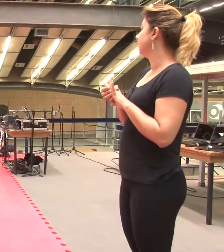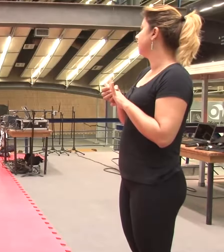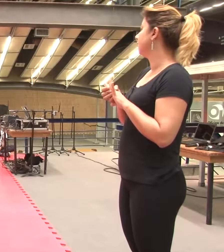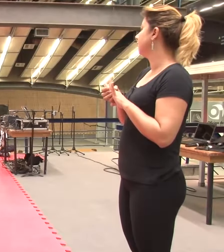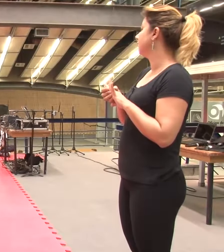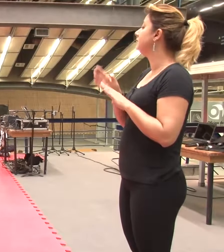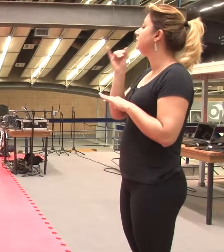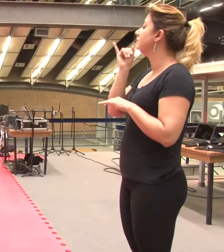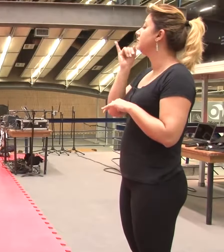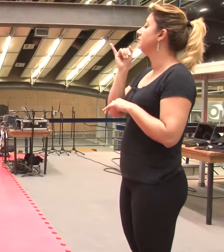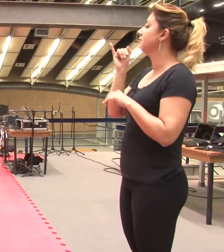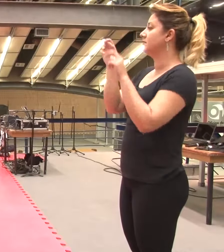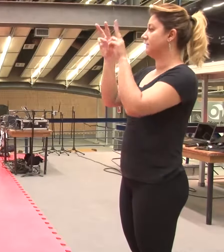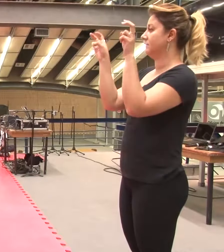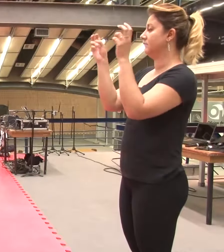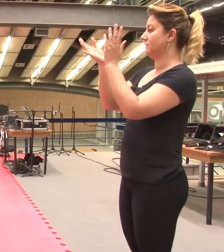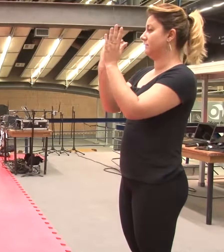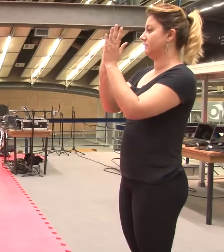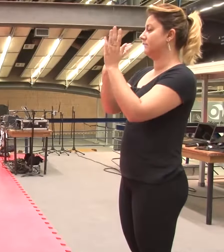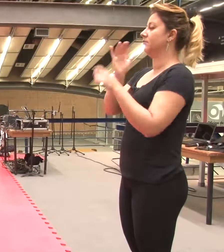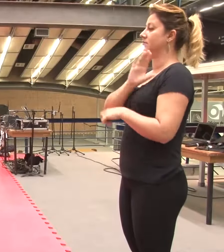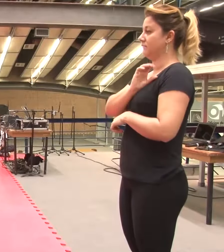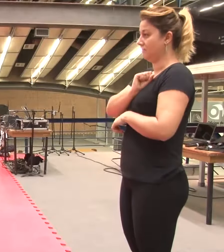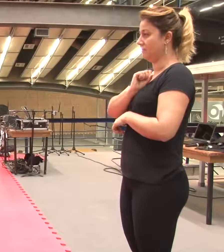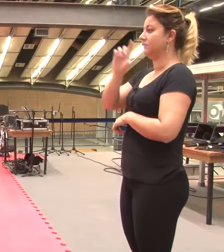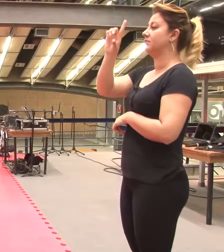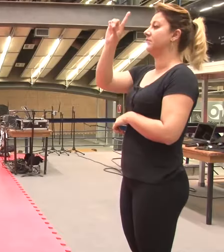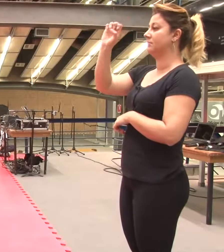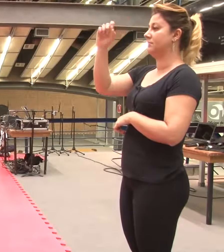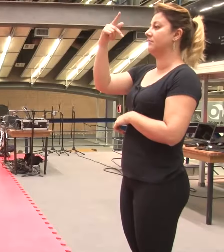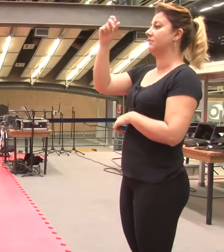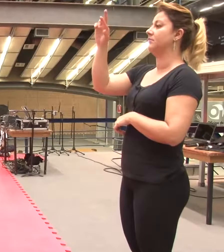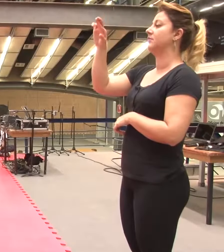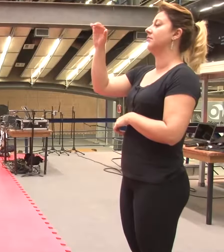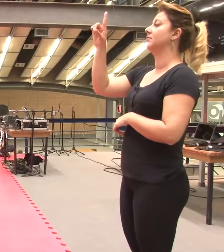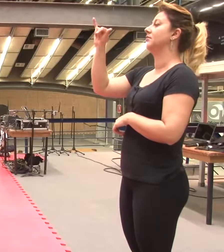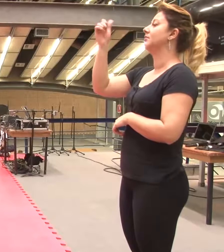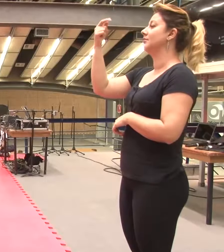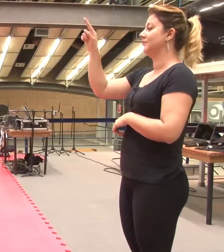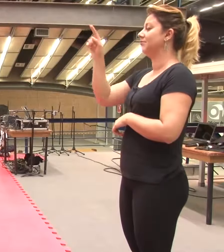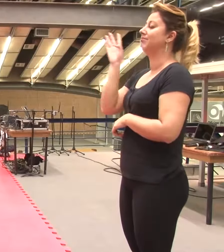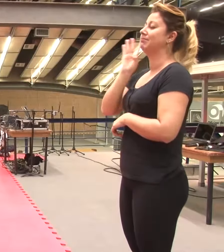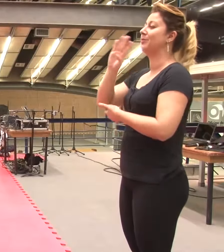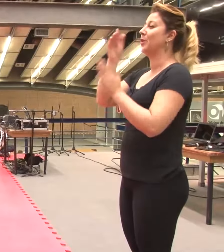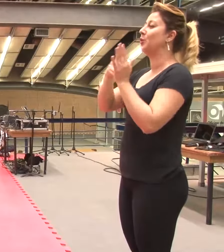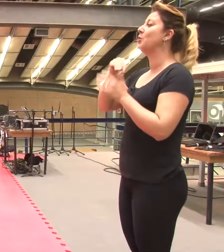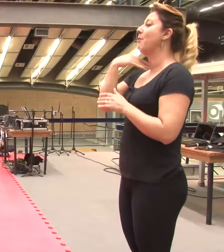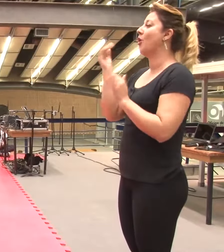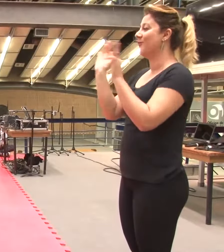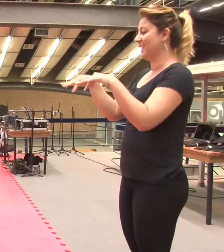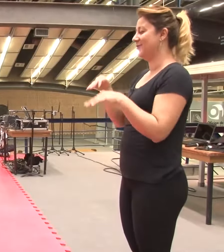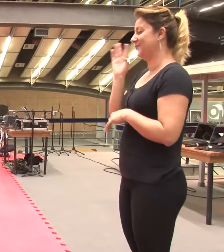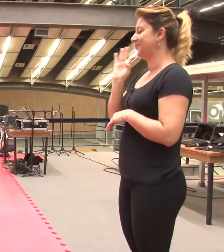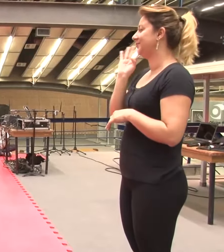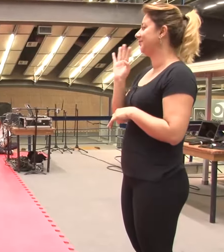amor de perdição. Já leu? É super legal, todo mundo morre no final. Todo mundo morre no final.